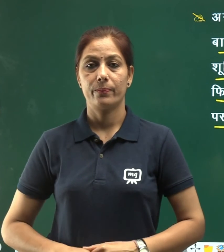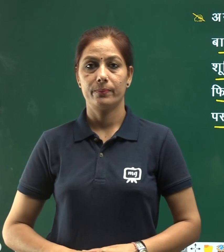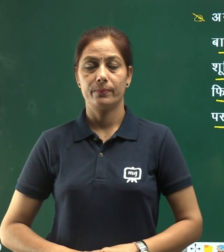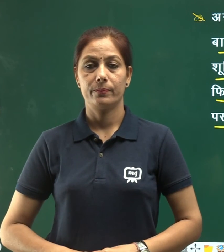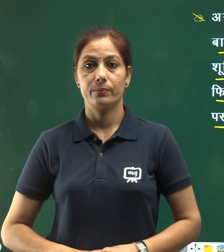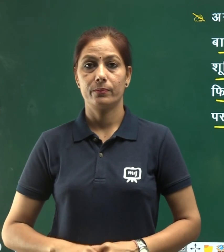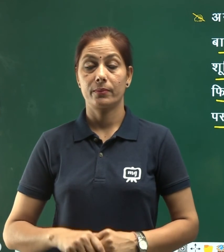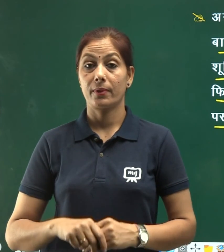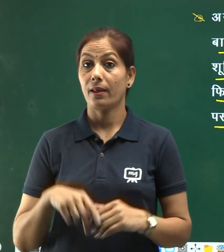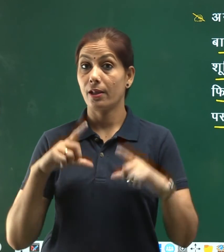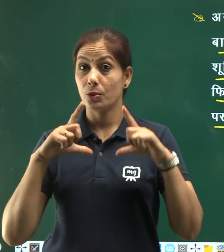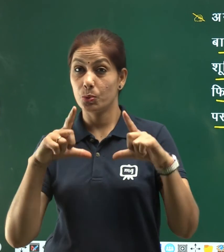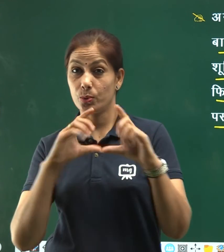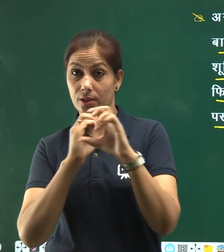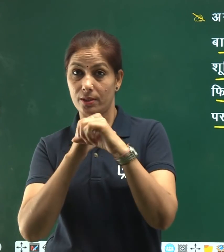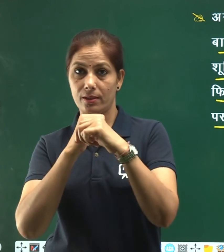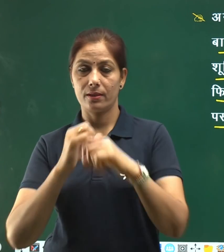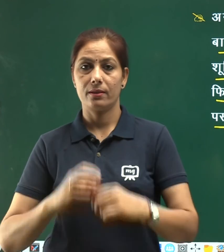शूटिंग के